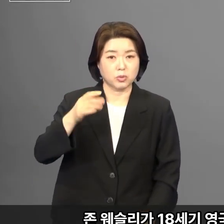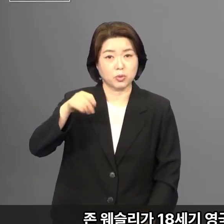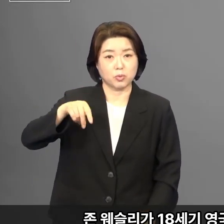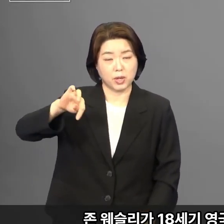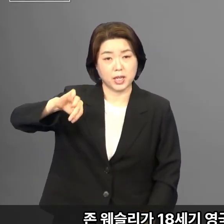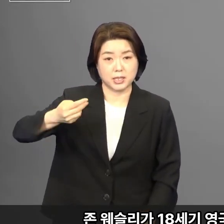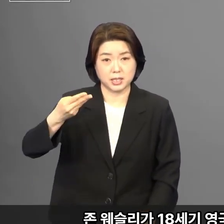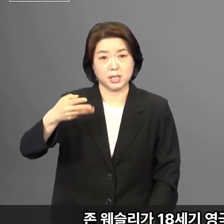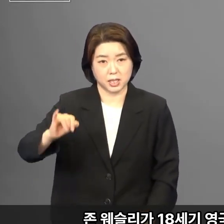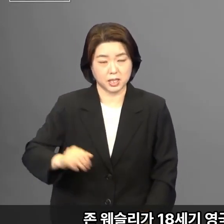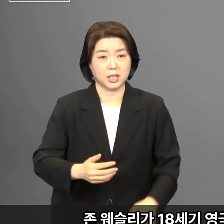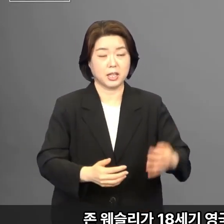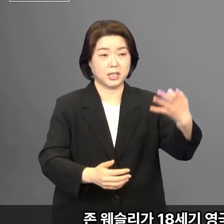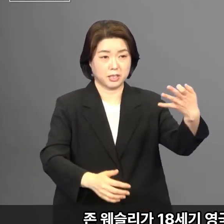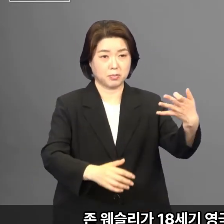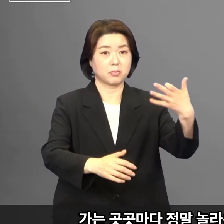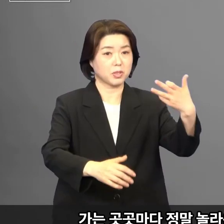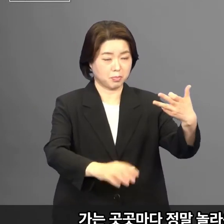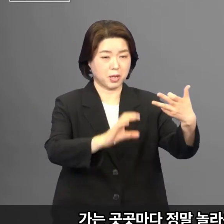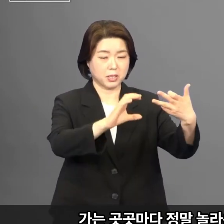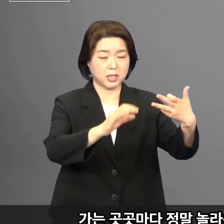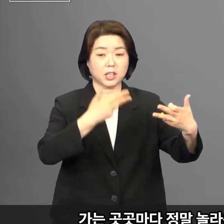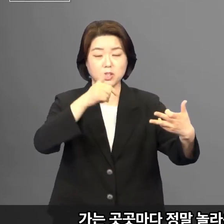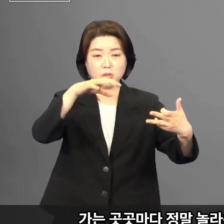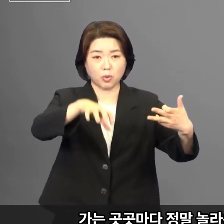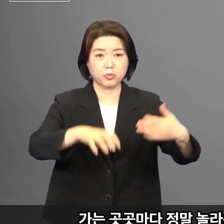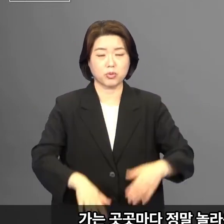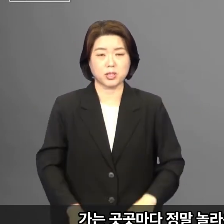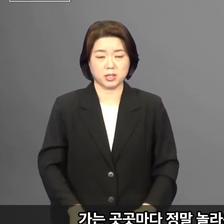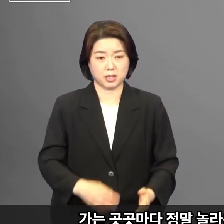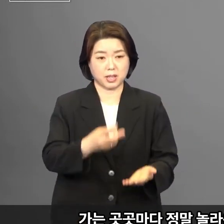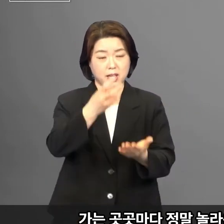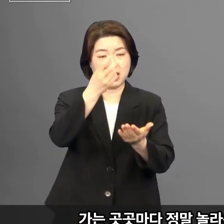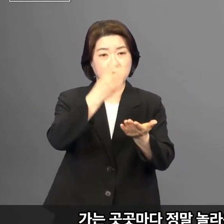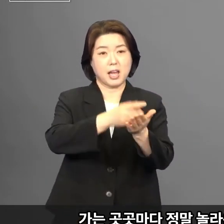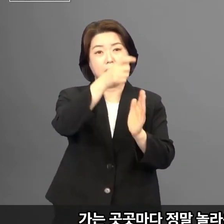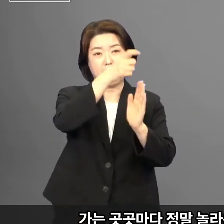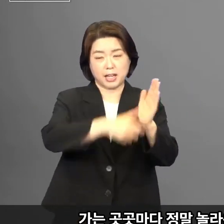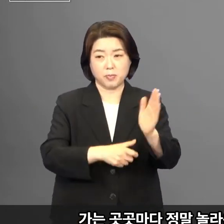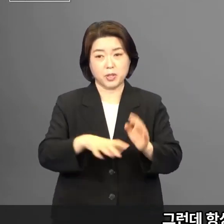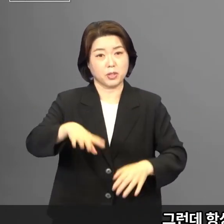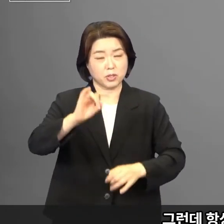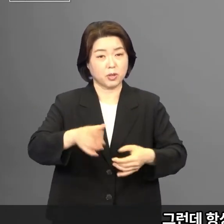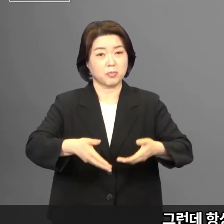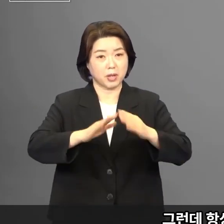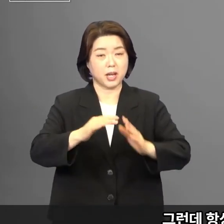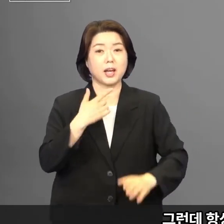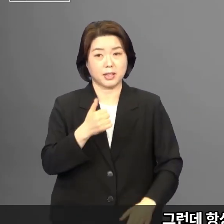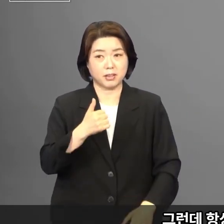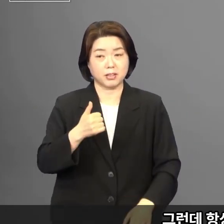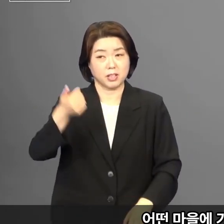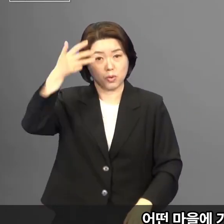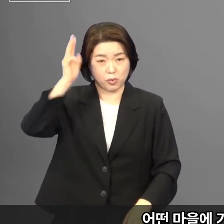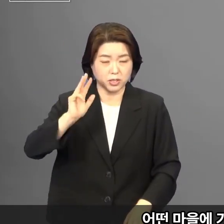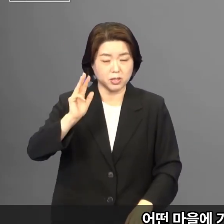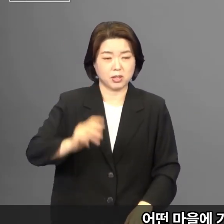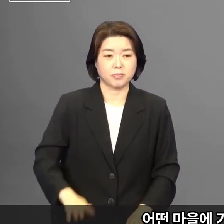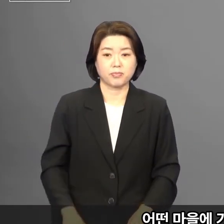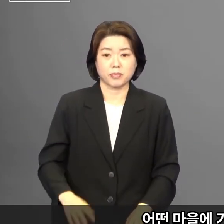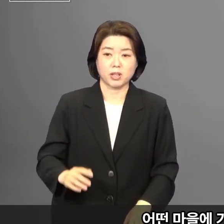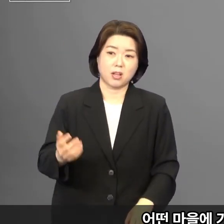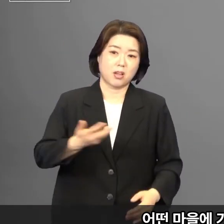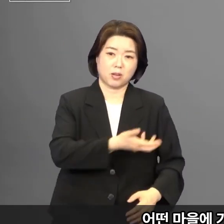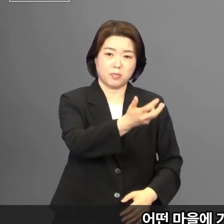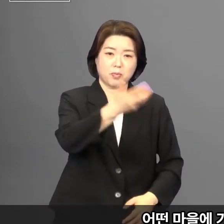이제 부흥의 주역이 되었는데 가는 곳곳마다 정말 놀라운 부흥이 일어났어요. 마을마다. 그런데 항상 그런 건 아니고 어떤